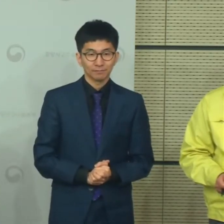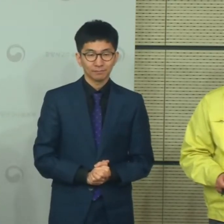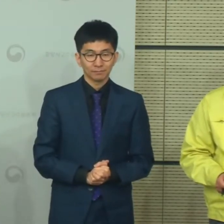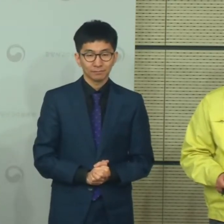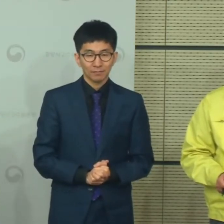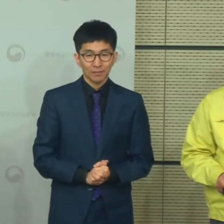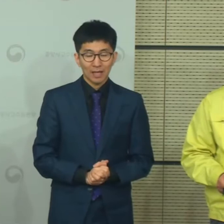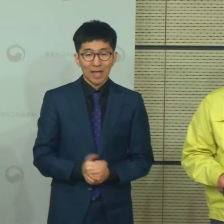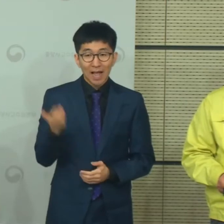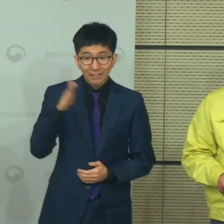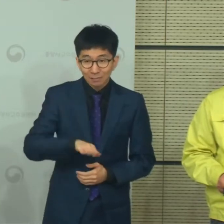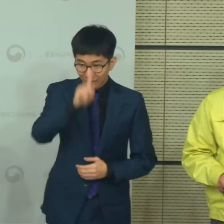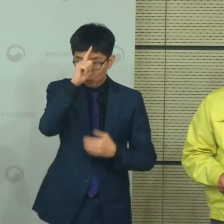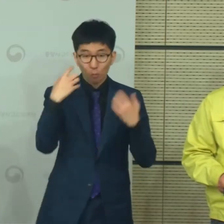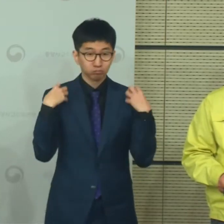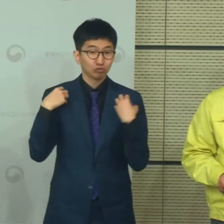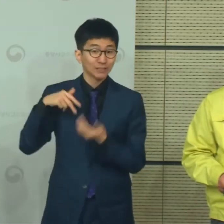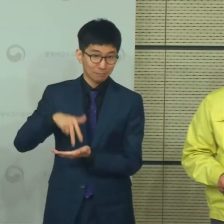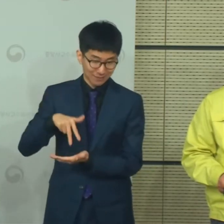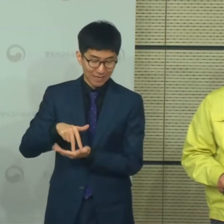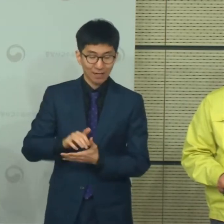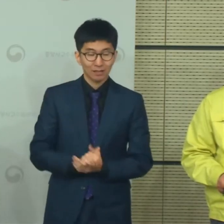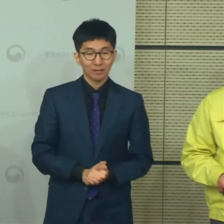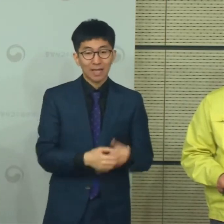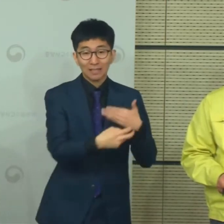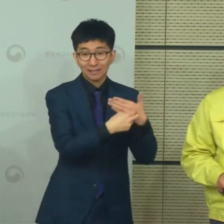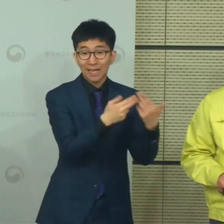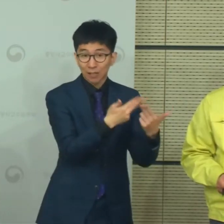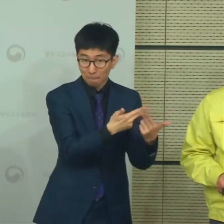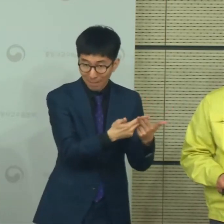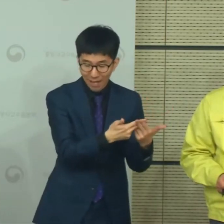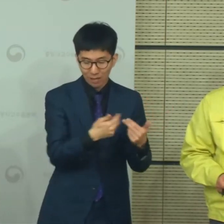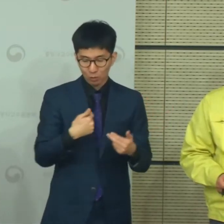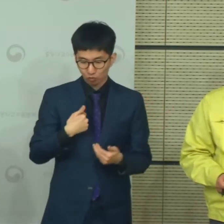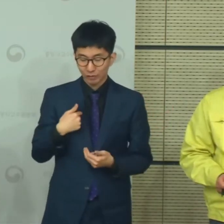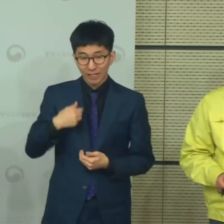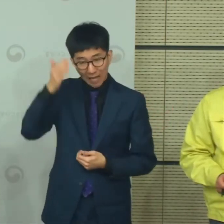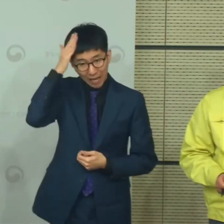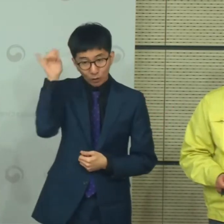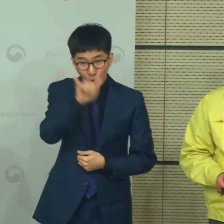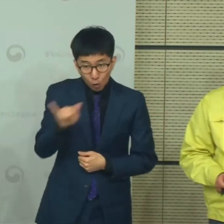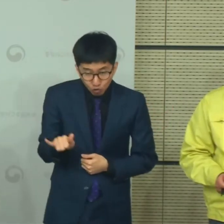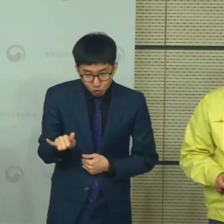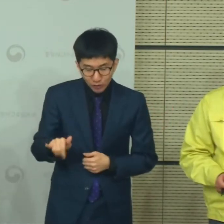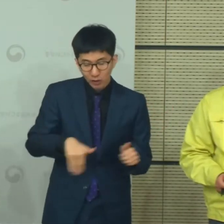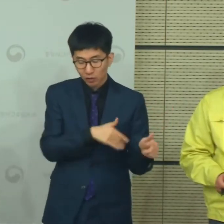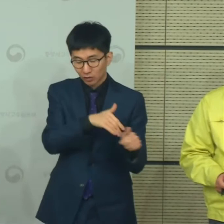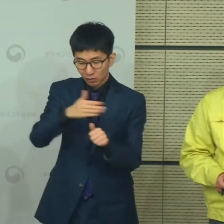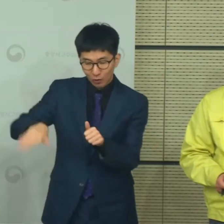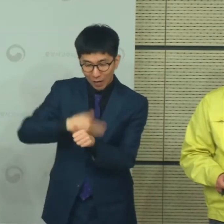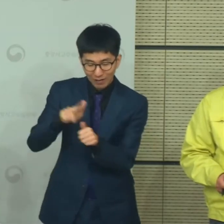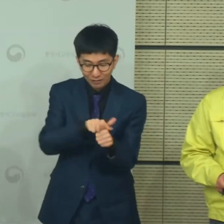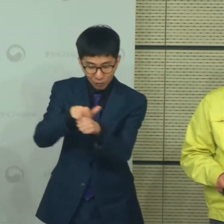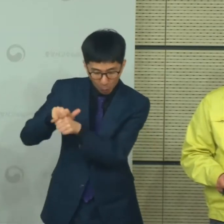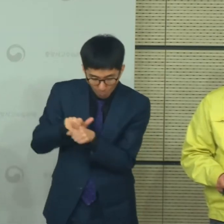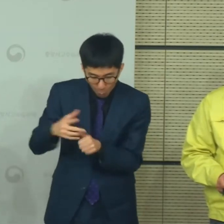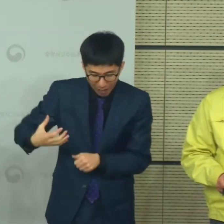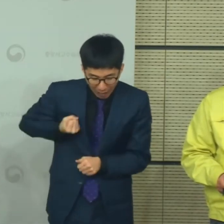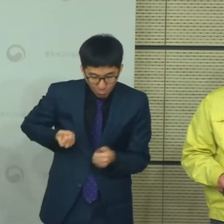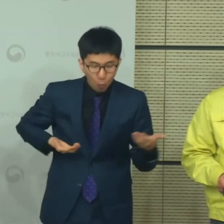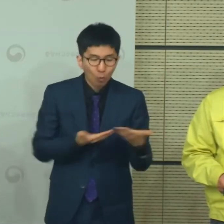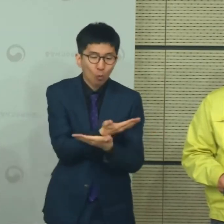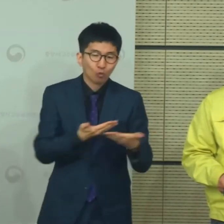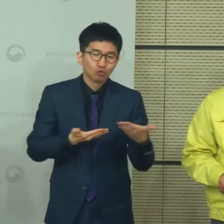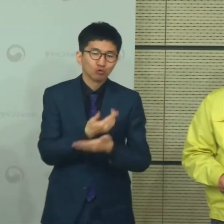다만 저희로서도 그 최대한 현재의 상황을 공유하려고 노력하고 있으며, 그